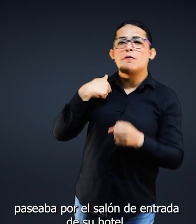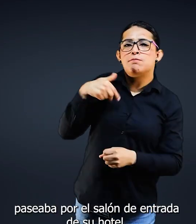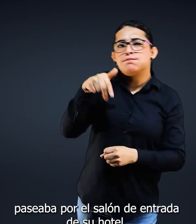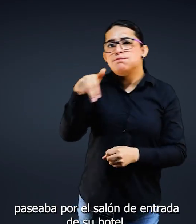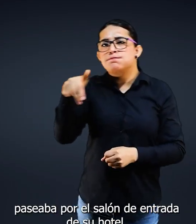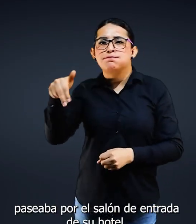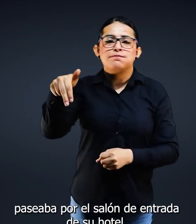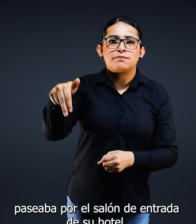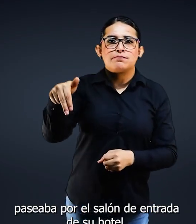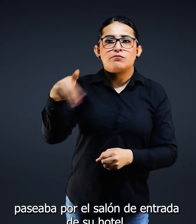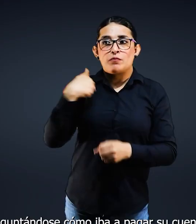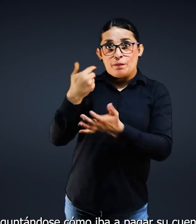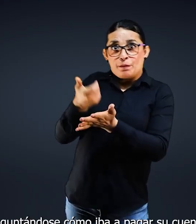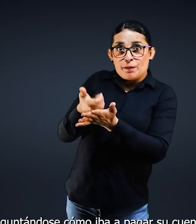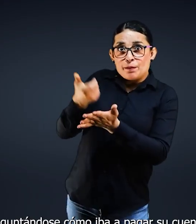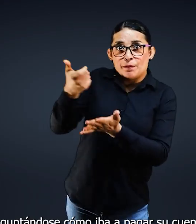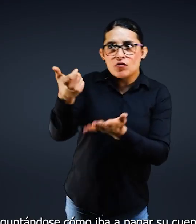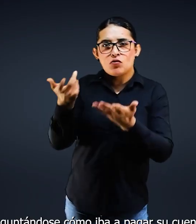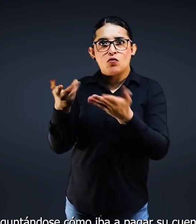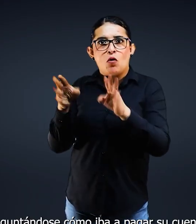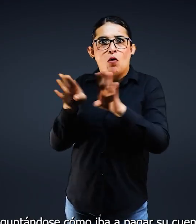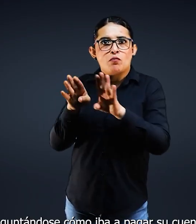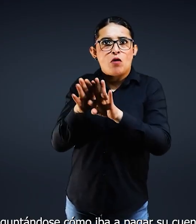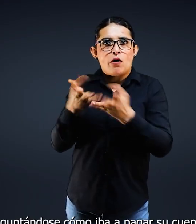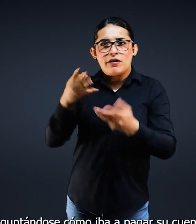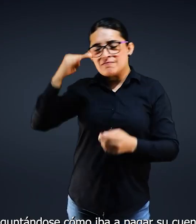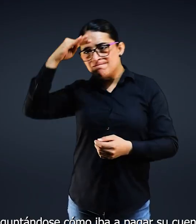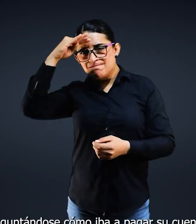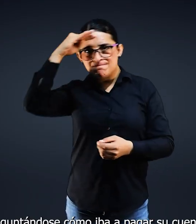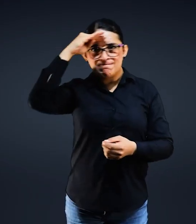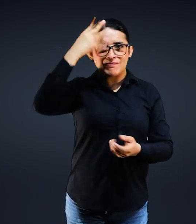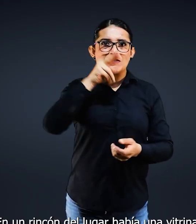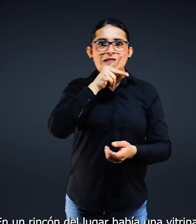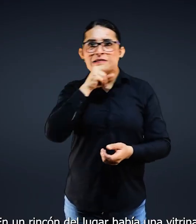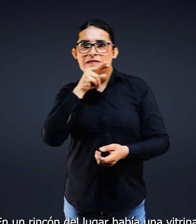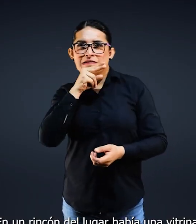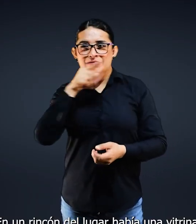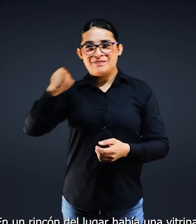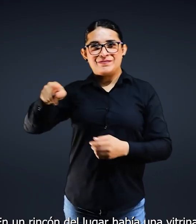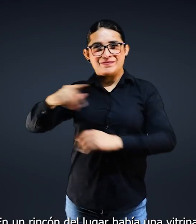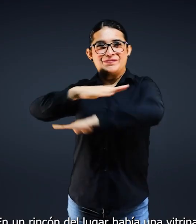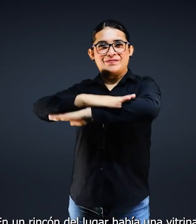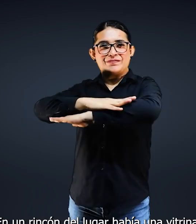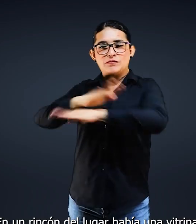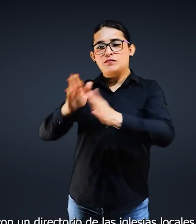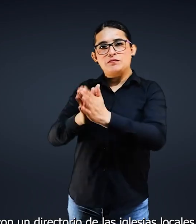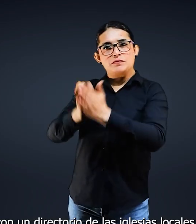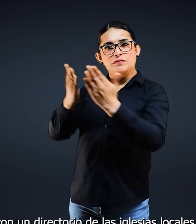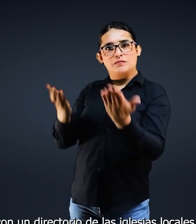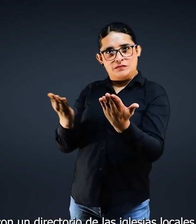de entrada de su hotel, preguntándose cómo iba a pagar su cuenta. En un rincón del lugar había una vitrina con un directorio de